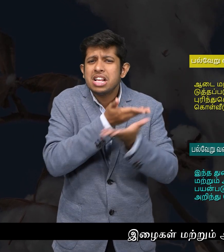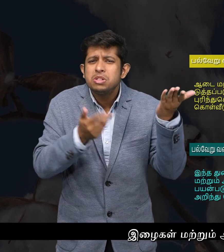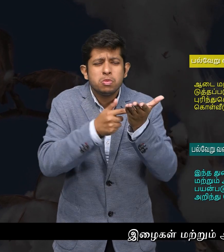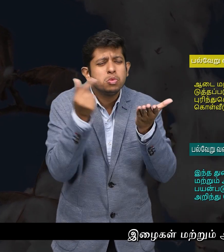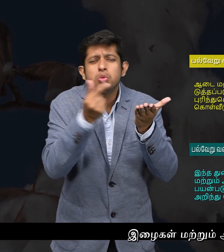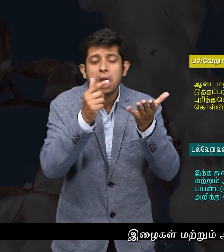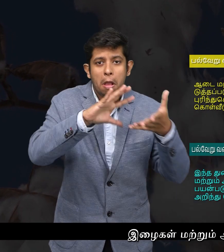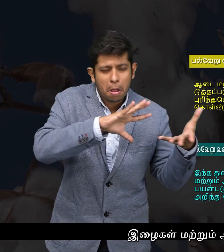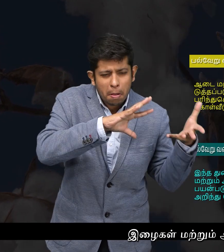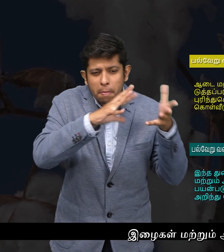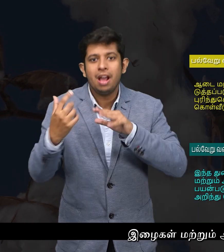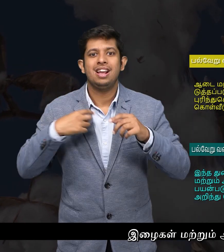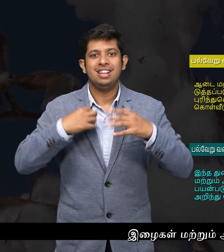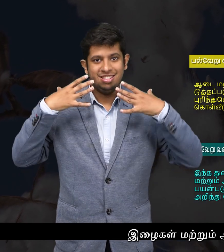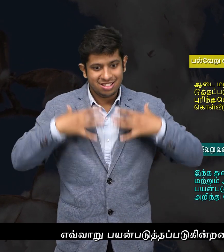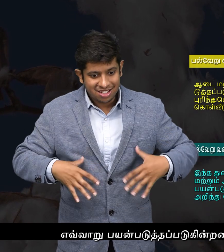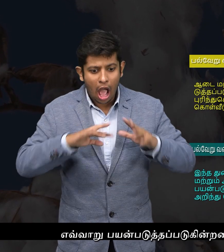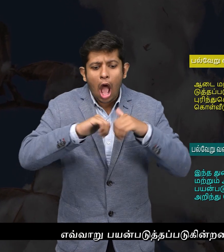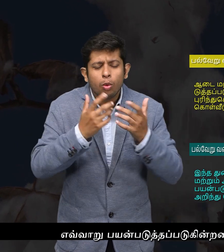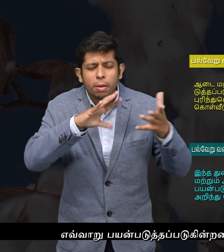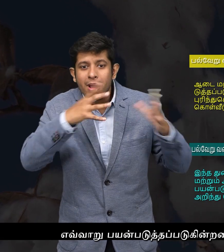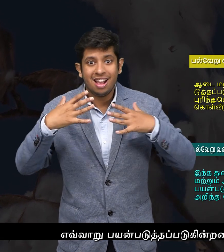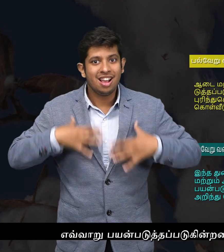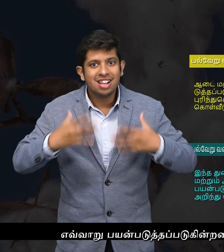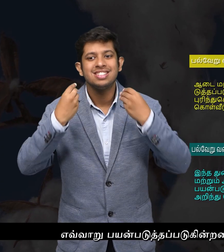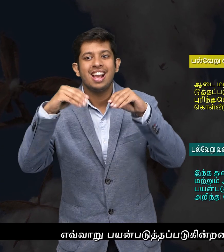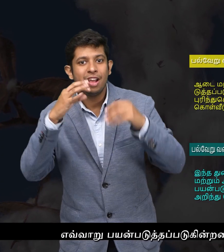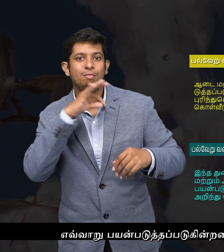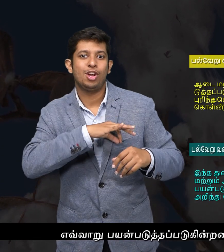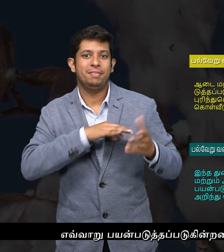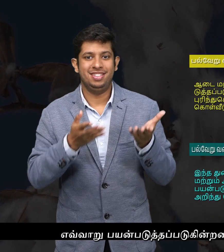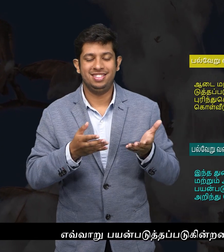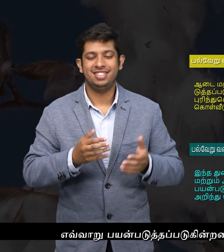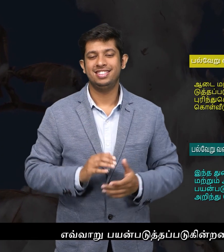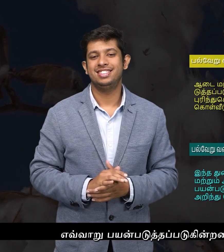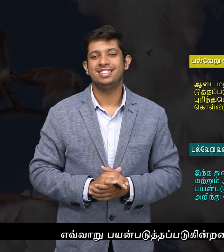எவ்வாறு பயன்படுத்தப்படுகின்றன என்பதை பற்றி அறிந்து கொள்வீர்கள்.